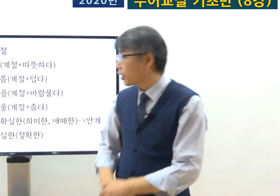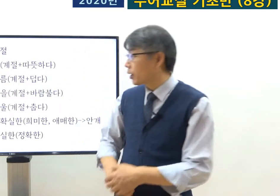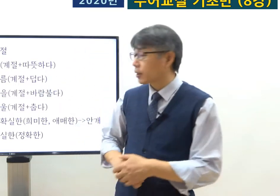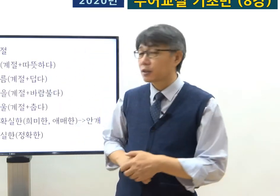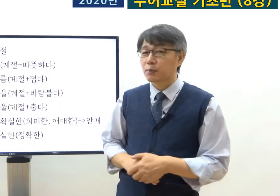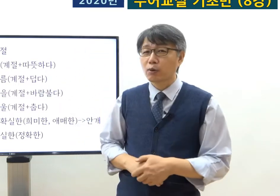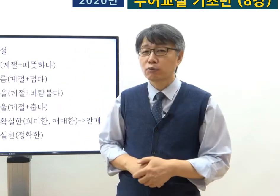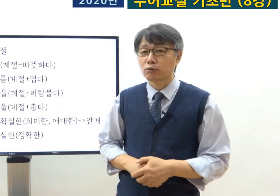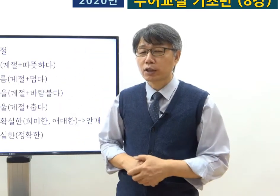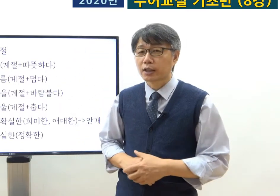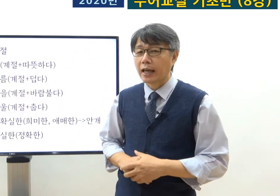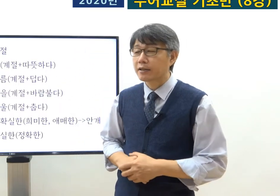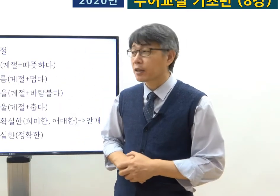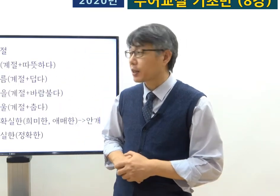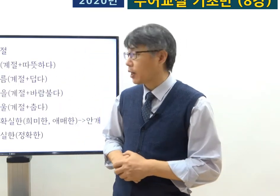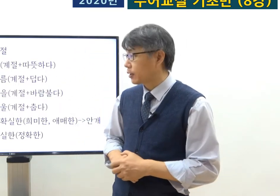지난주에 배운 우리 계절에 대한